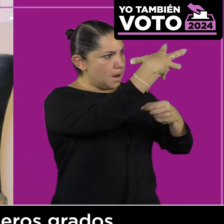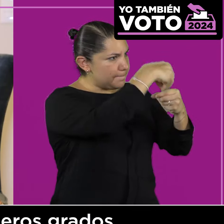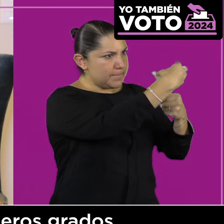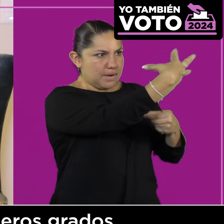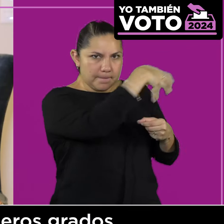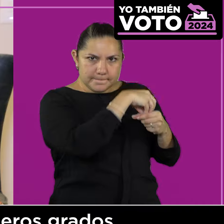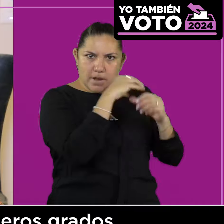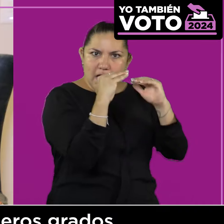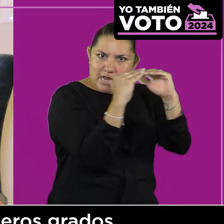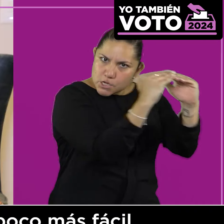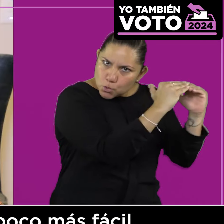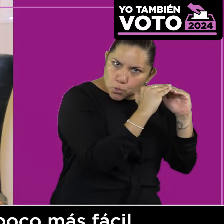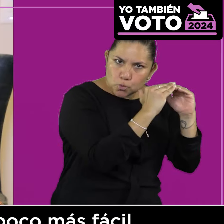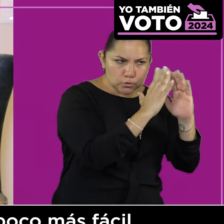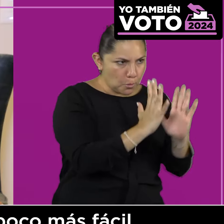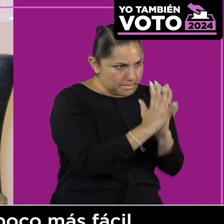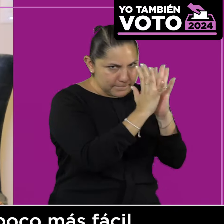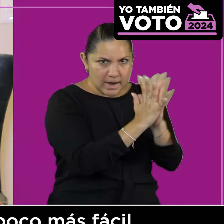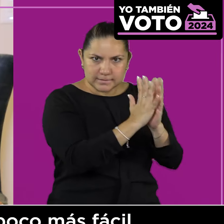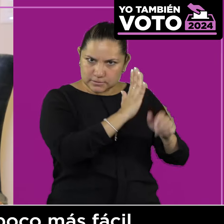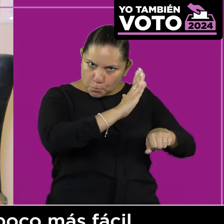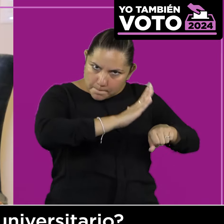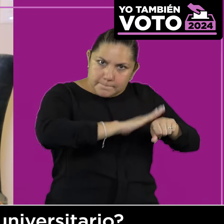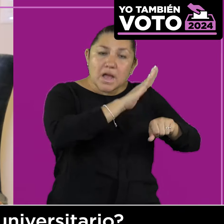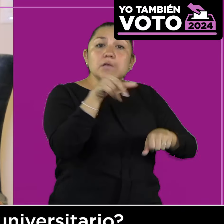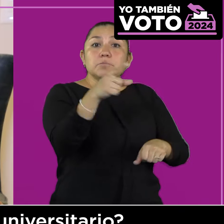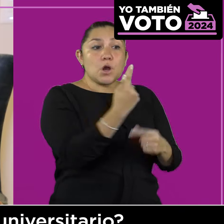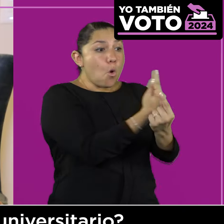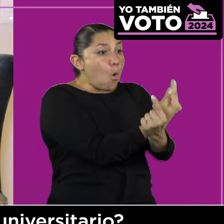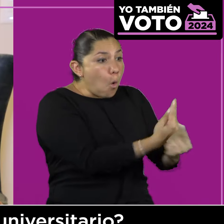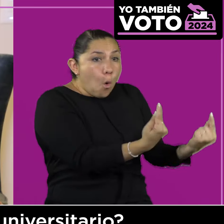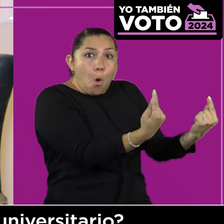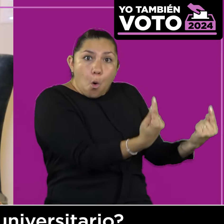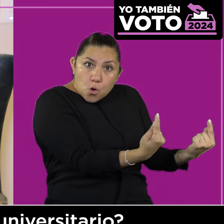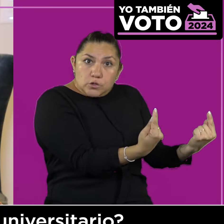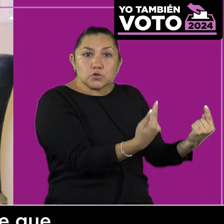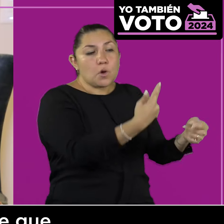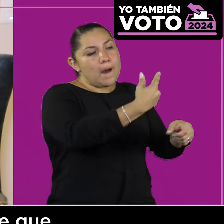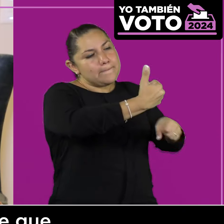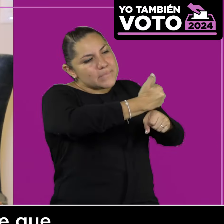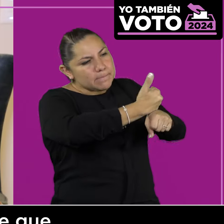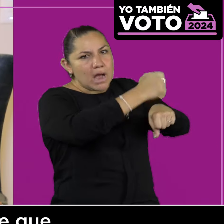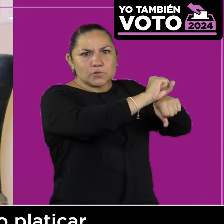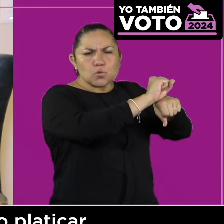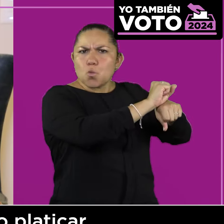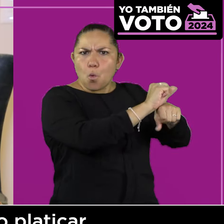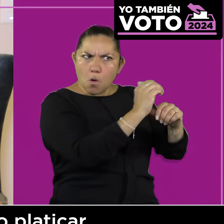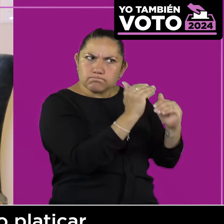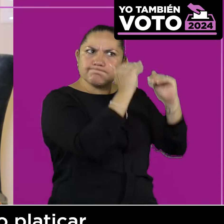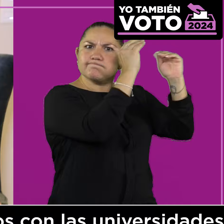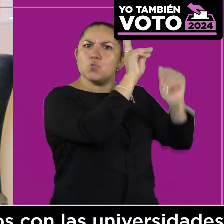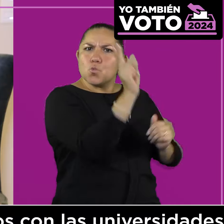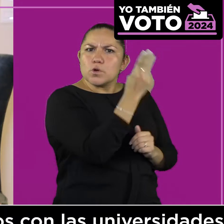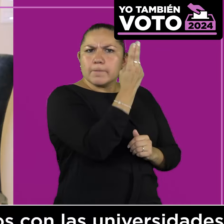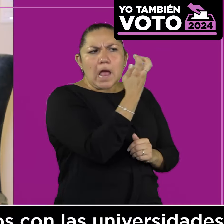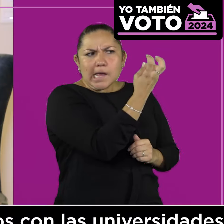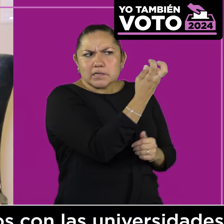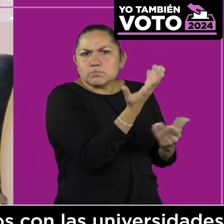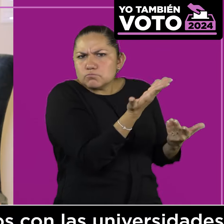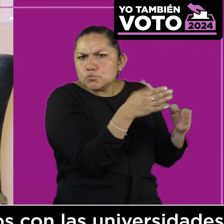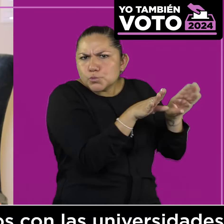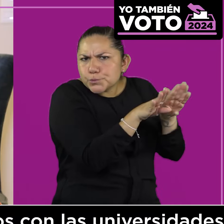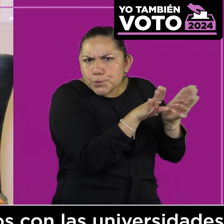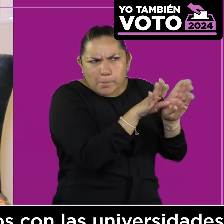solamente en los primeros grados donde es un poco más fácil sino a nivel universitario Fíjate que lo mismo platicar hay que hacer